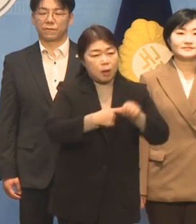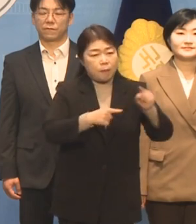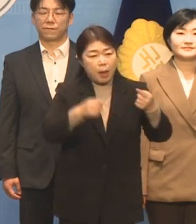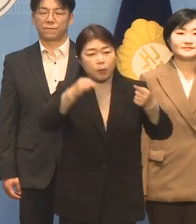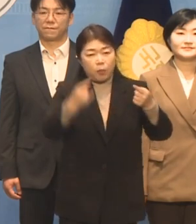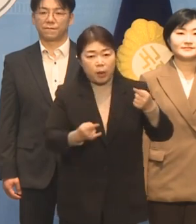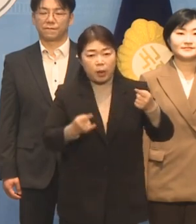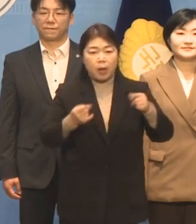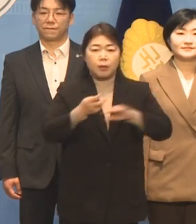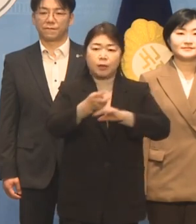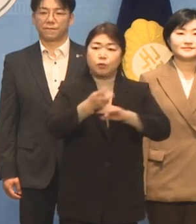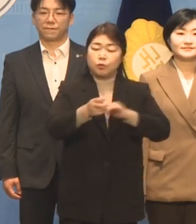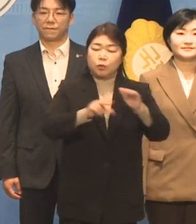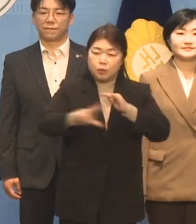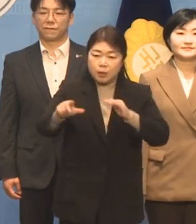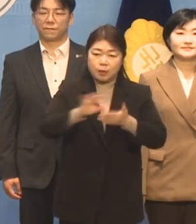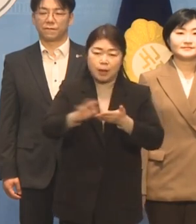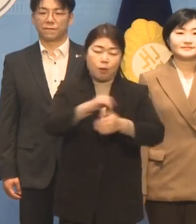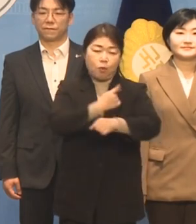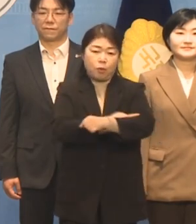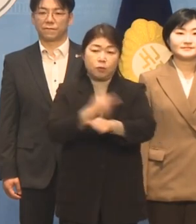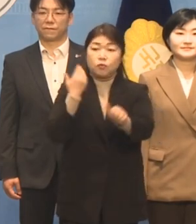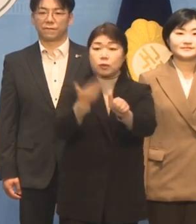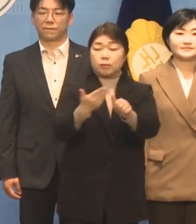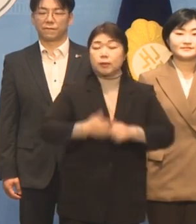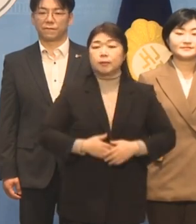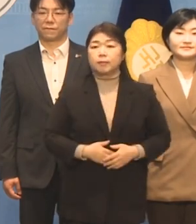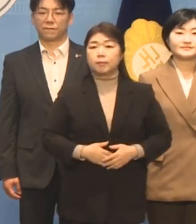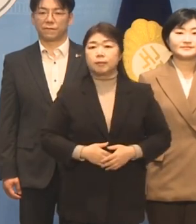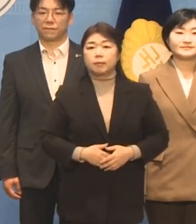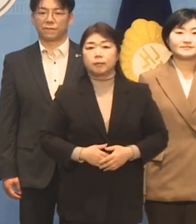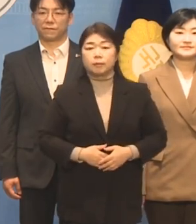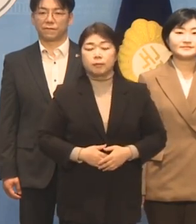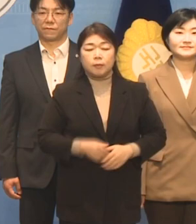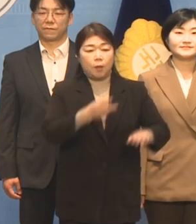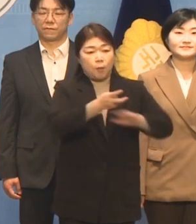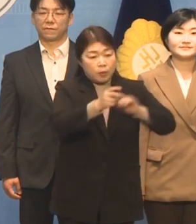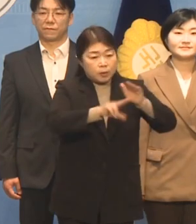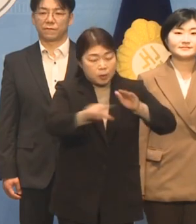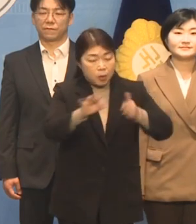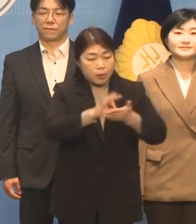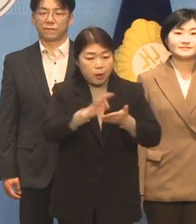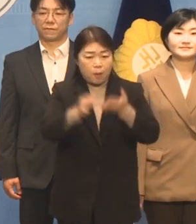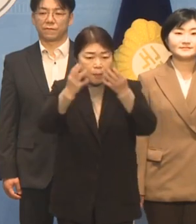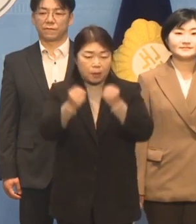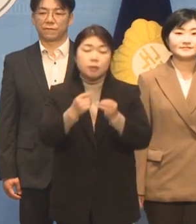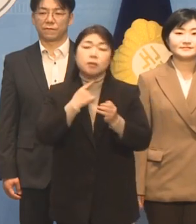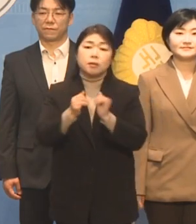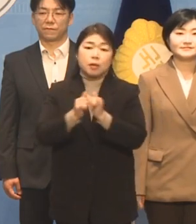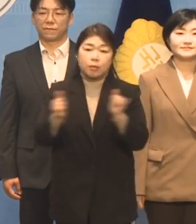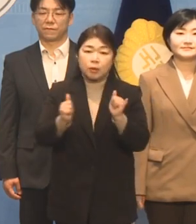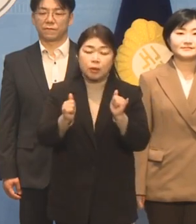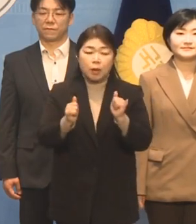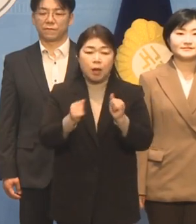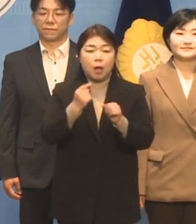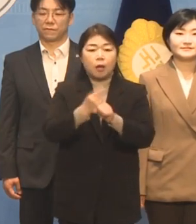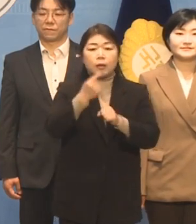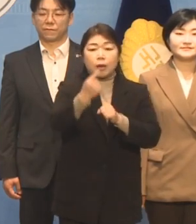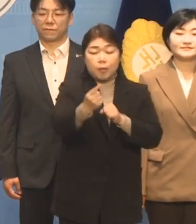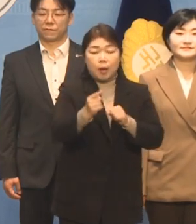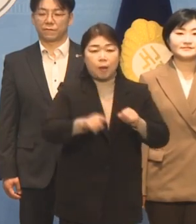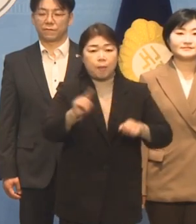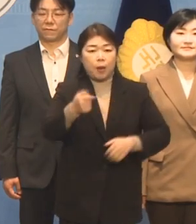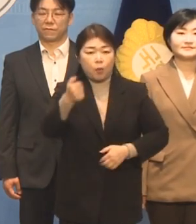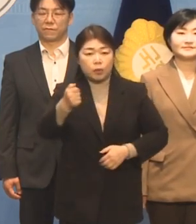무료 대중교통 이용권을 제공하겠습니다. 대중교통 이용을 많이 한 이용자는 다음 해